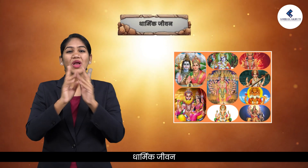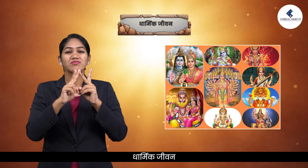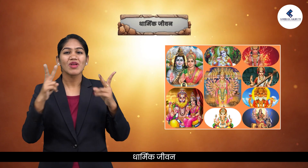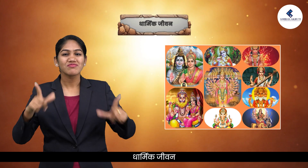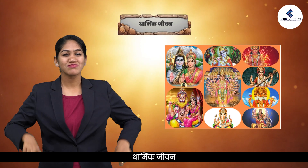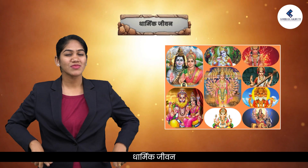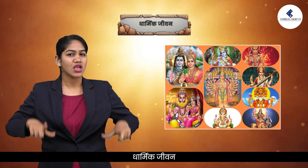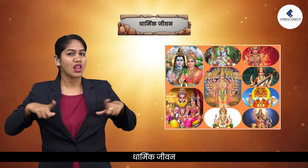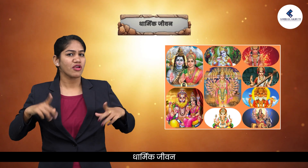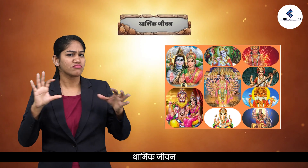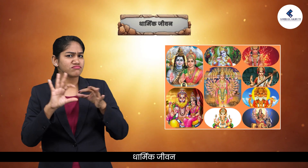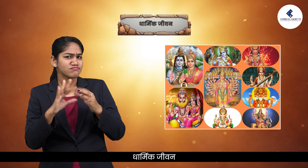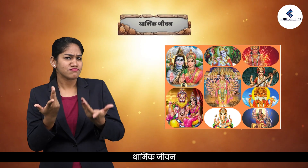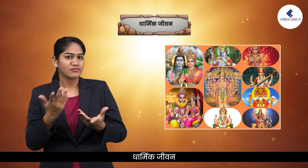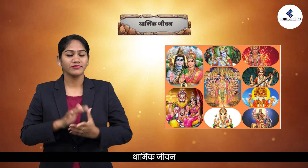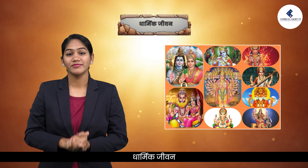धार्मिक जीवन.